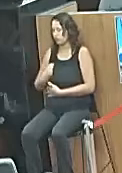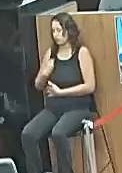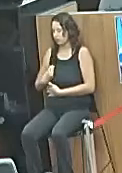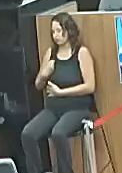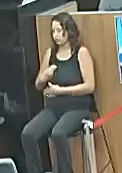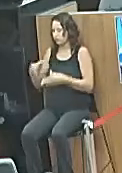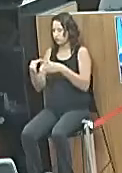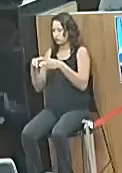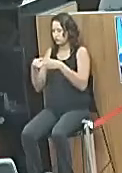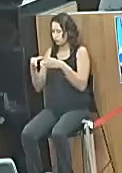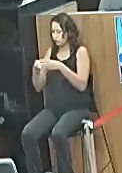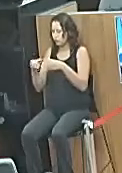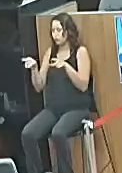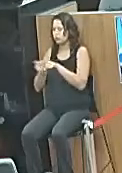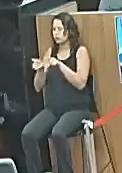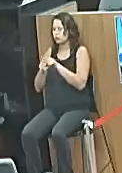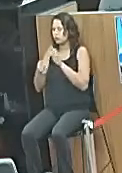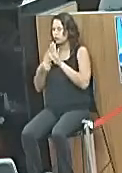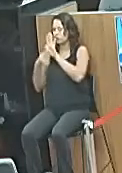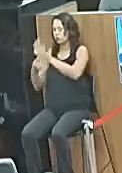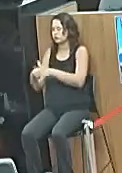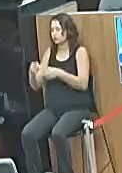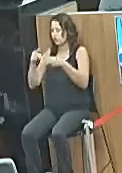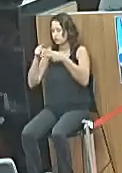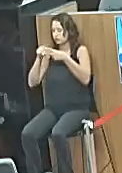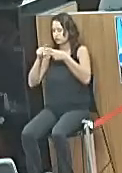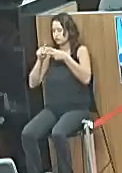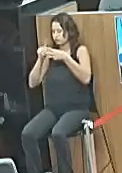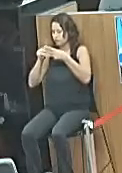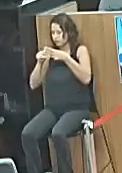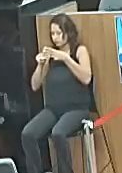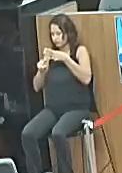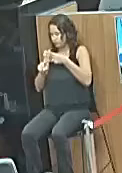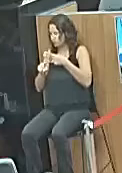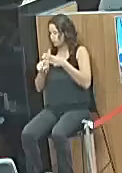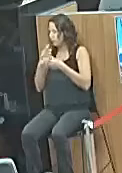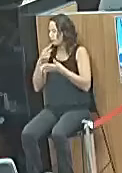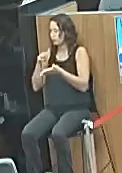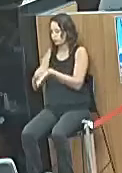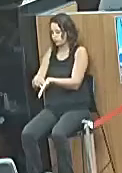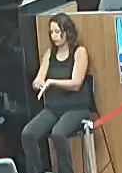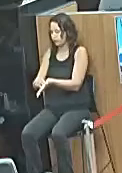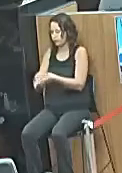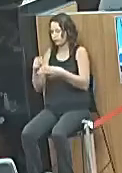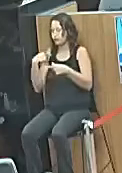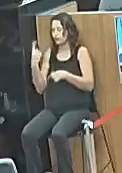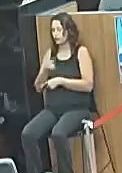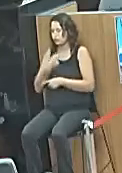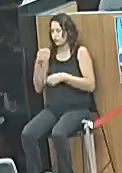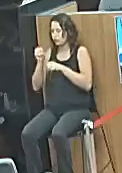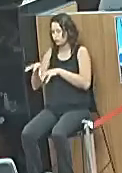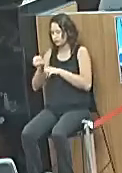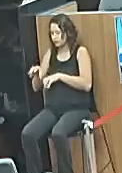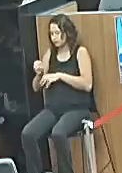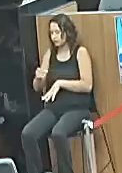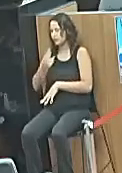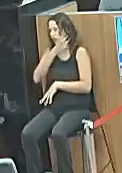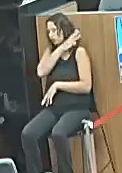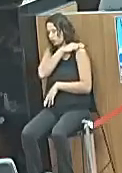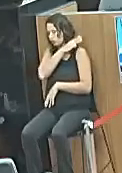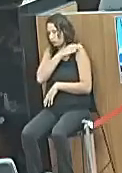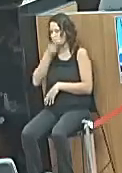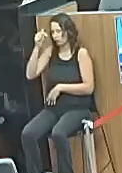grupo apresentaram ainda três moções primeira nós do ensino superior de minas gerais